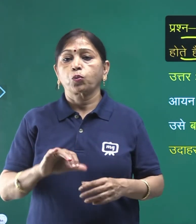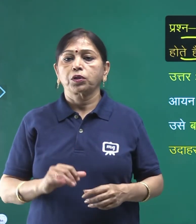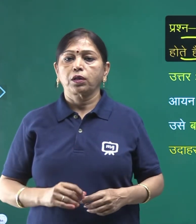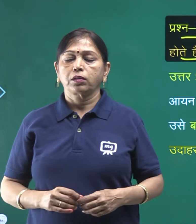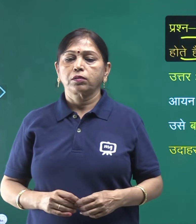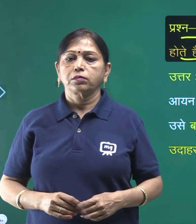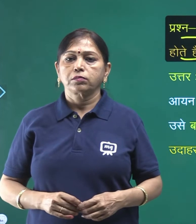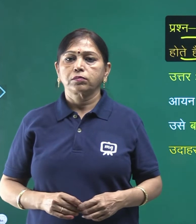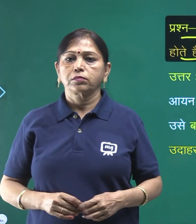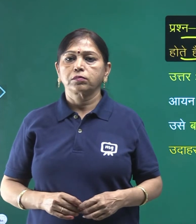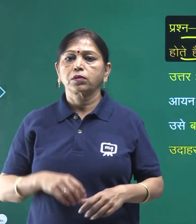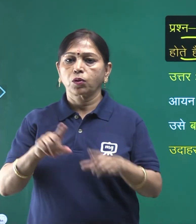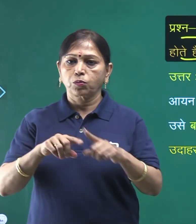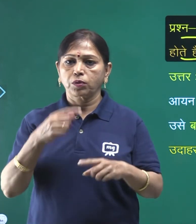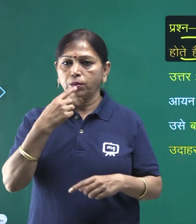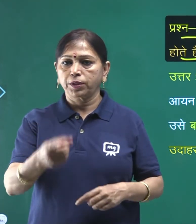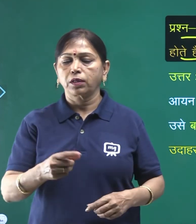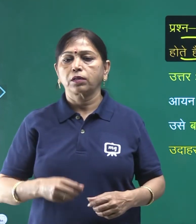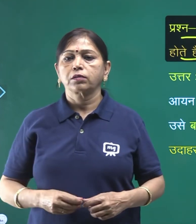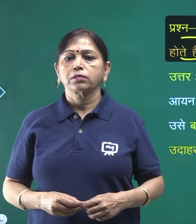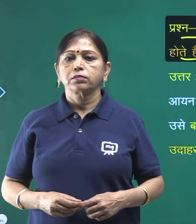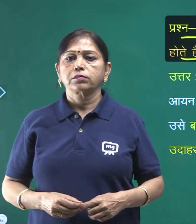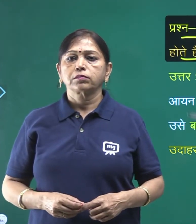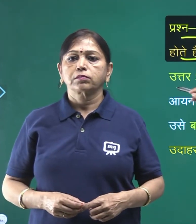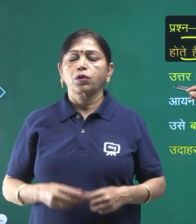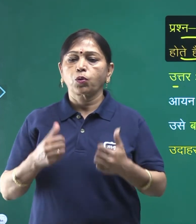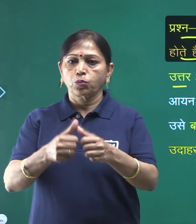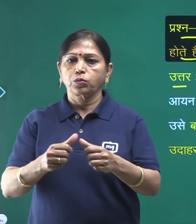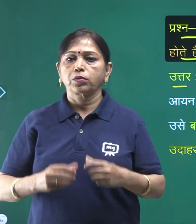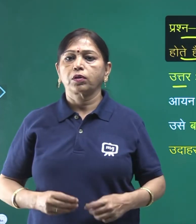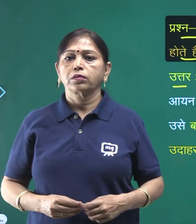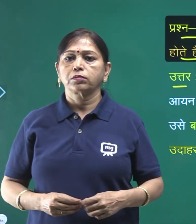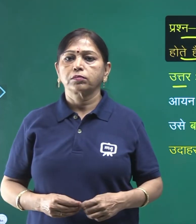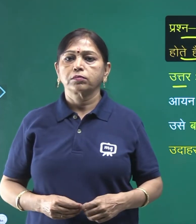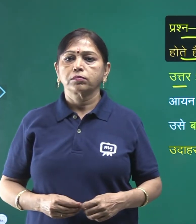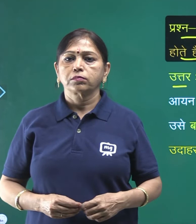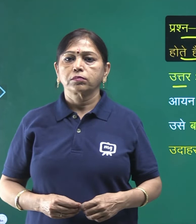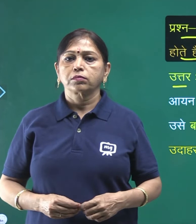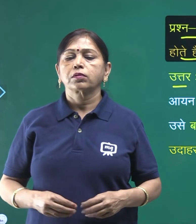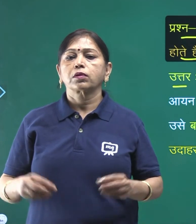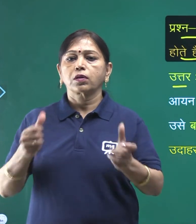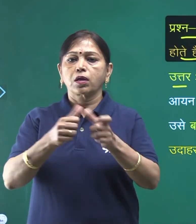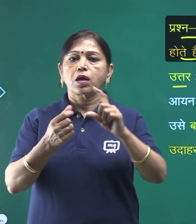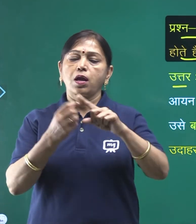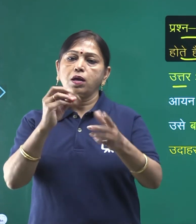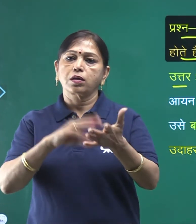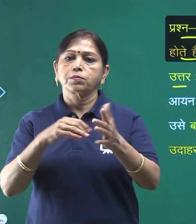हैं? उदाहरण दीजिए। उत्तर, परमाणुओं का